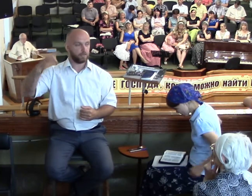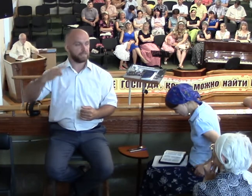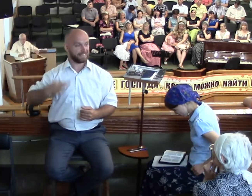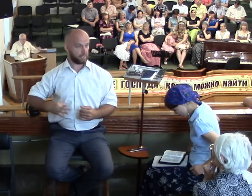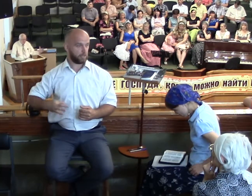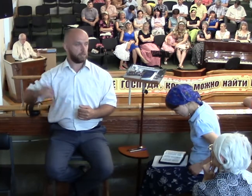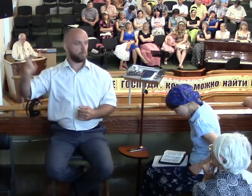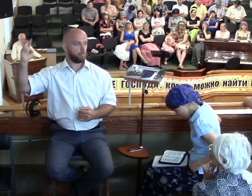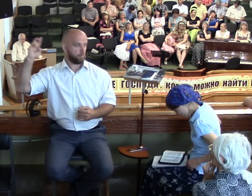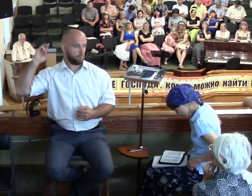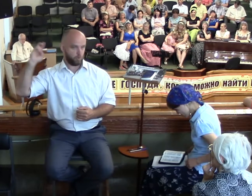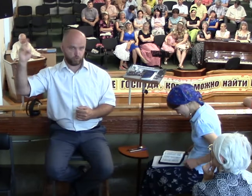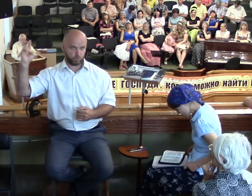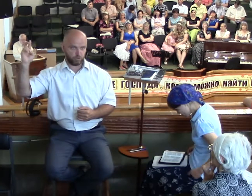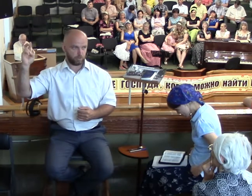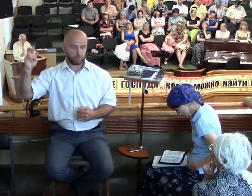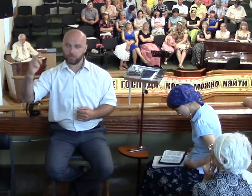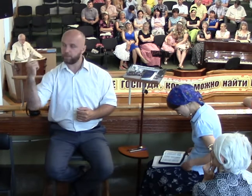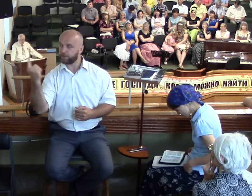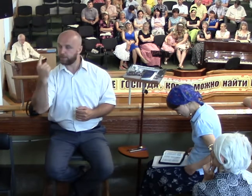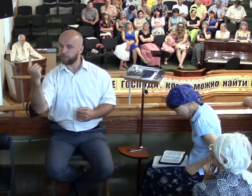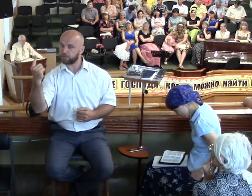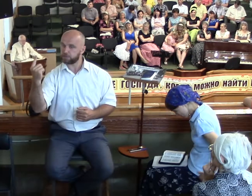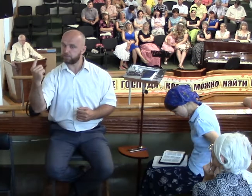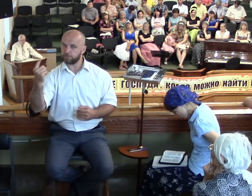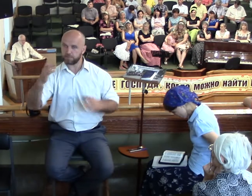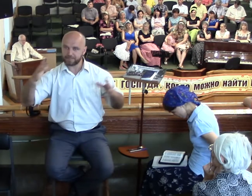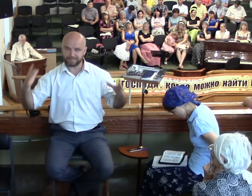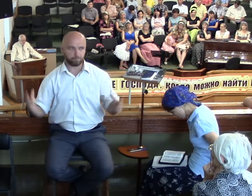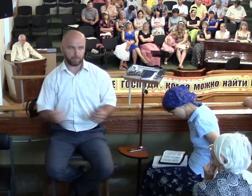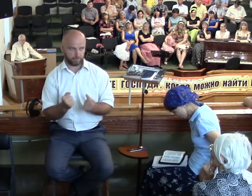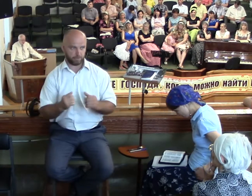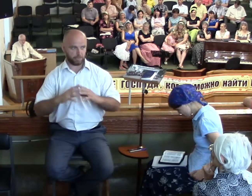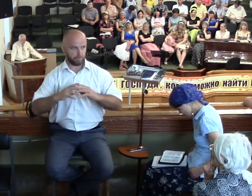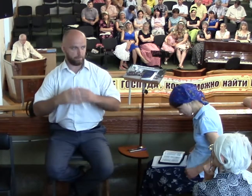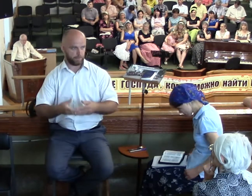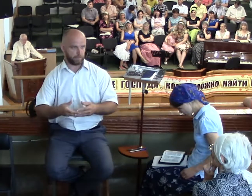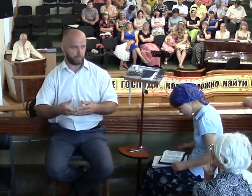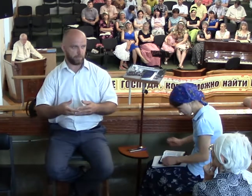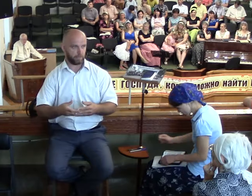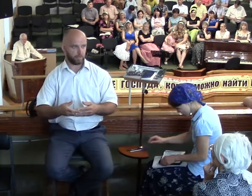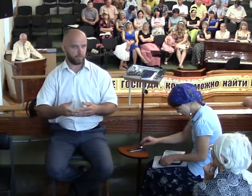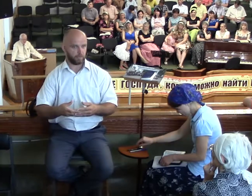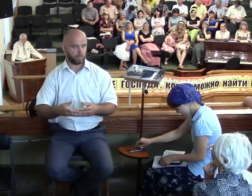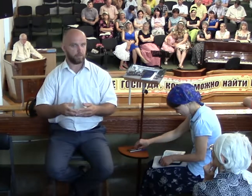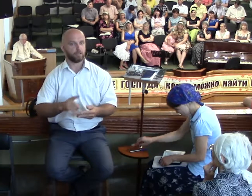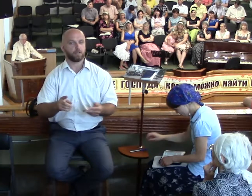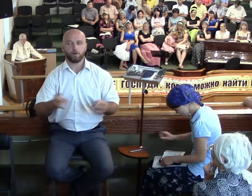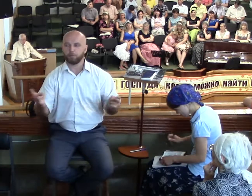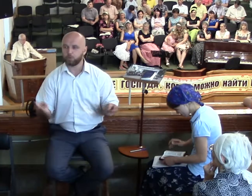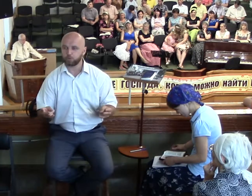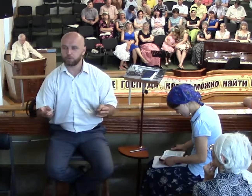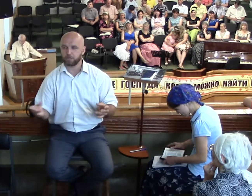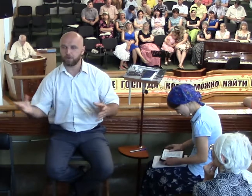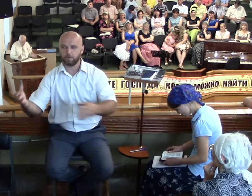Мелхиседек, он больше всех, он единственный спаситель мира, и его стоит держаться.